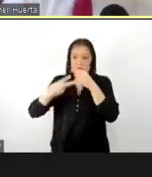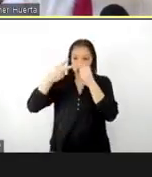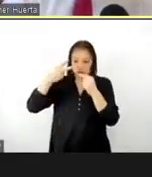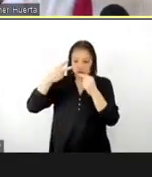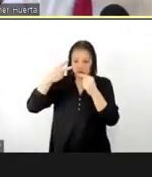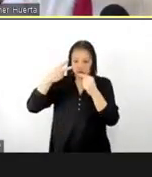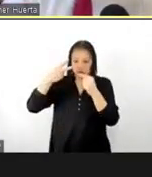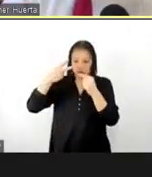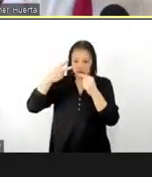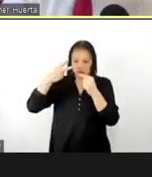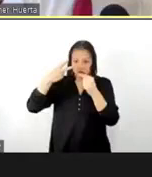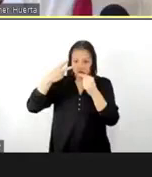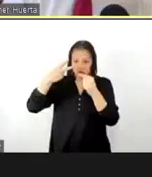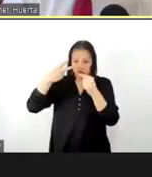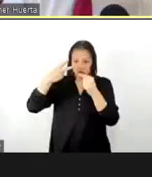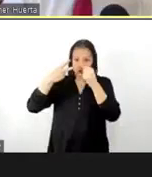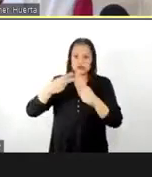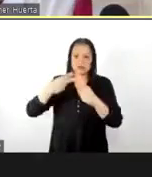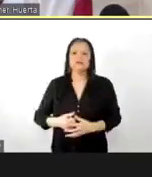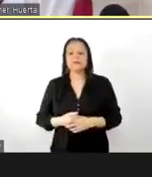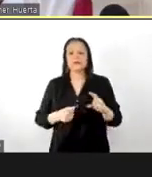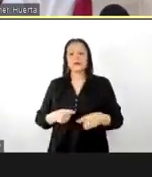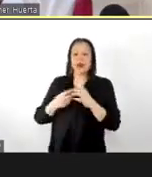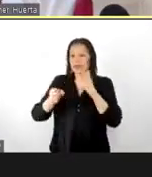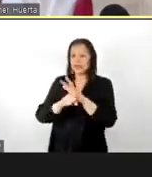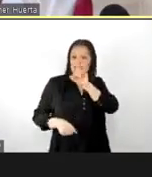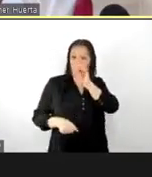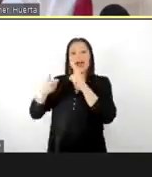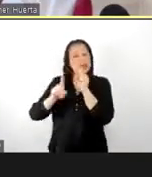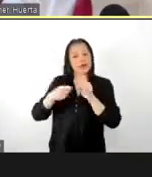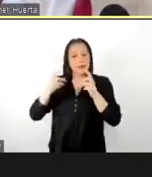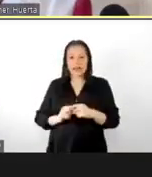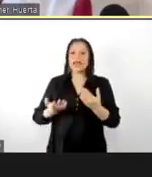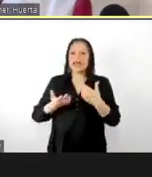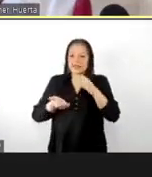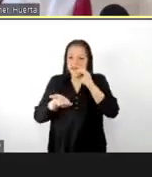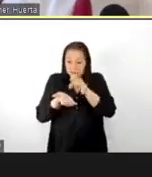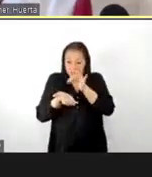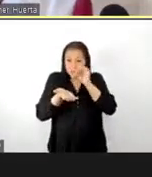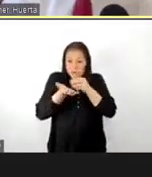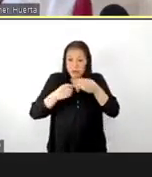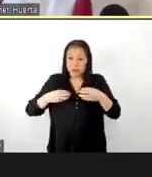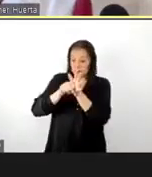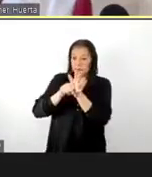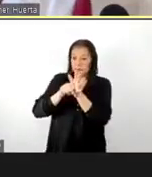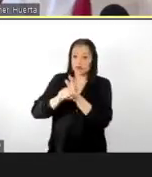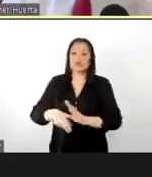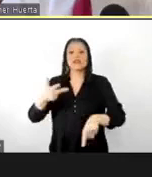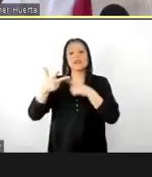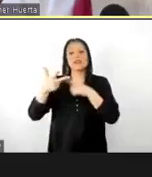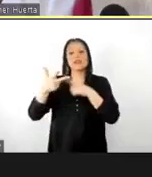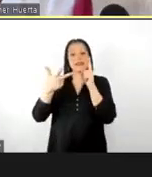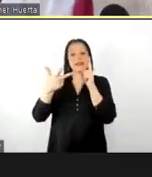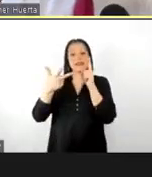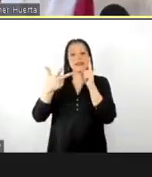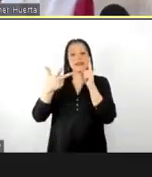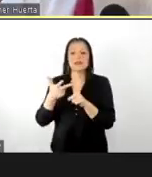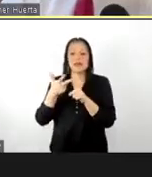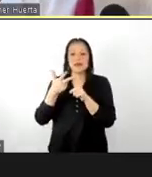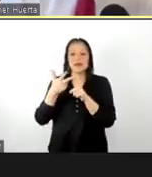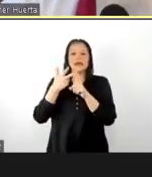Sinopharm. Otra, un virus de resfrío diferente, pero que lleva pedazos del virus coronavirus.